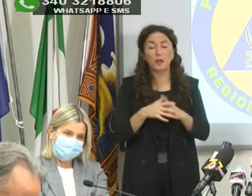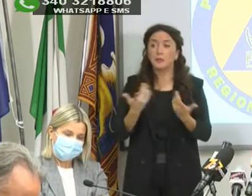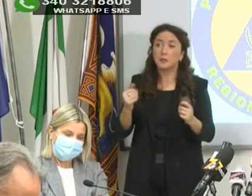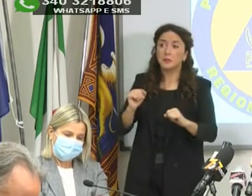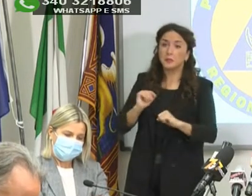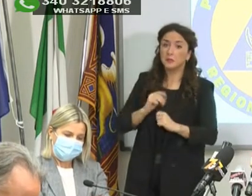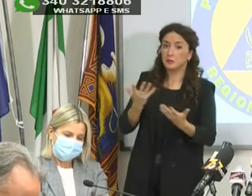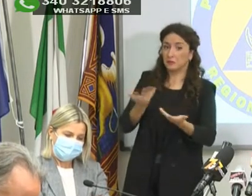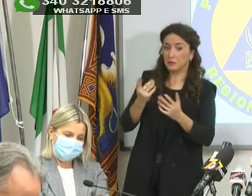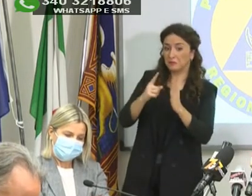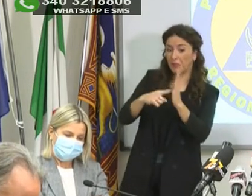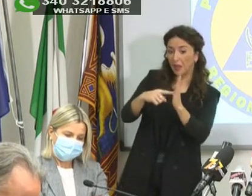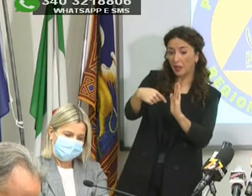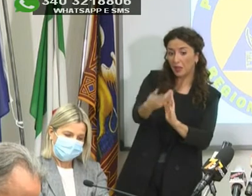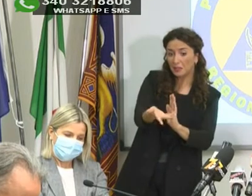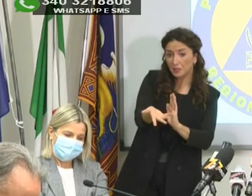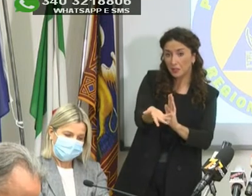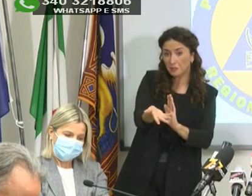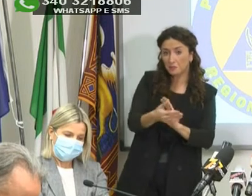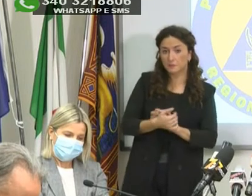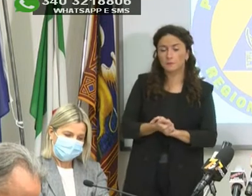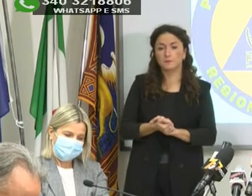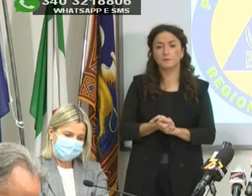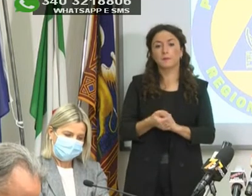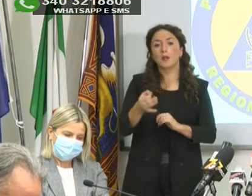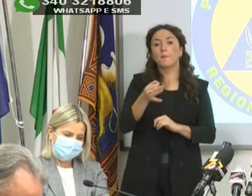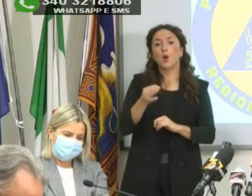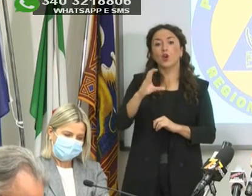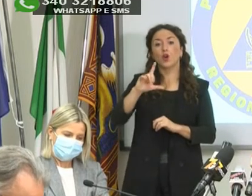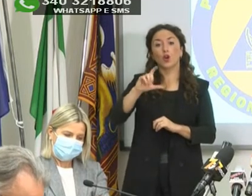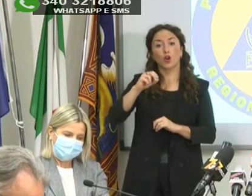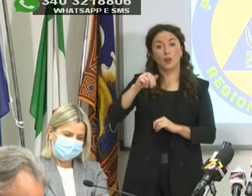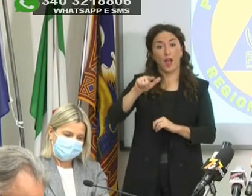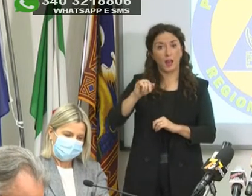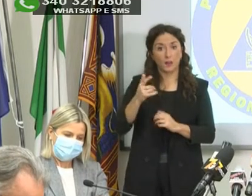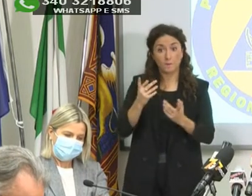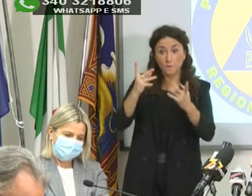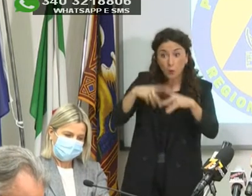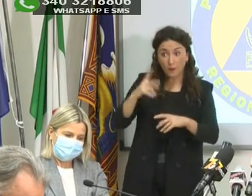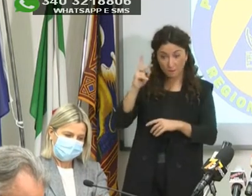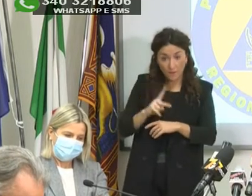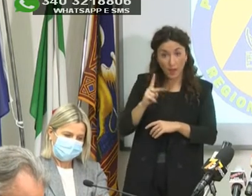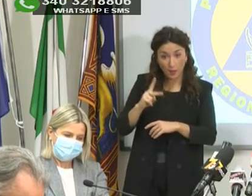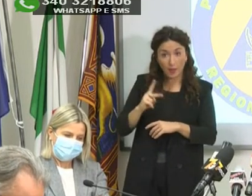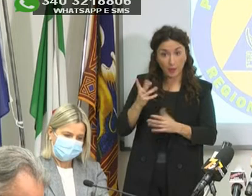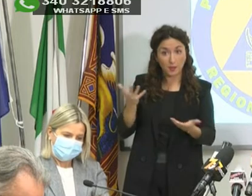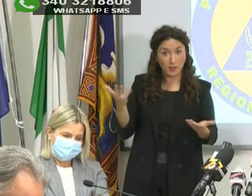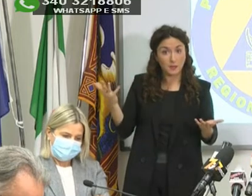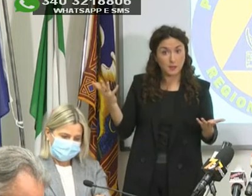una partita di qualche mese qui. Sai, sui monoclonali, se è vero che funzionano così bene a